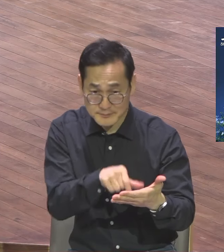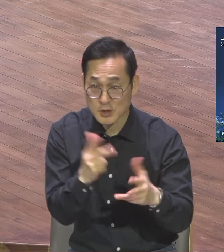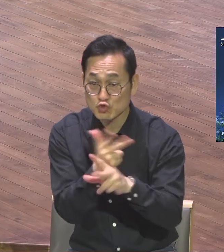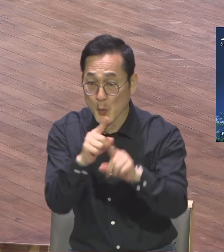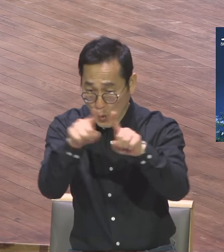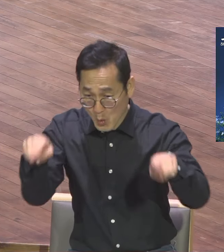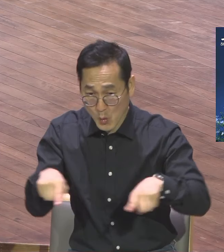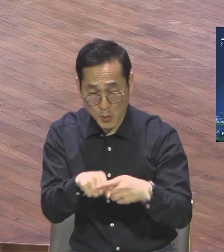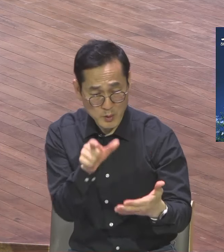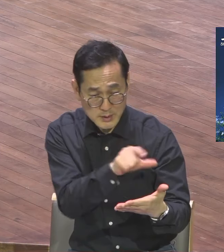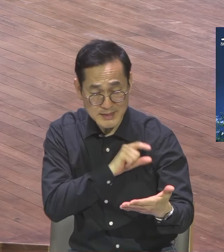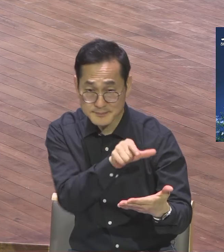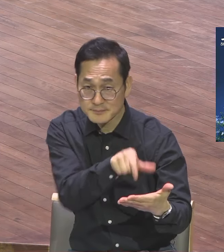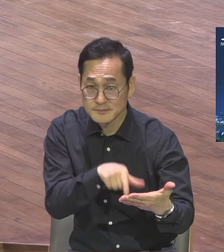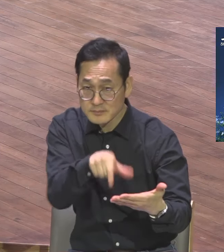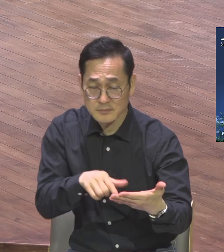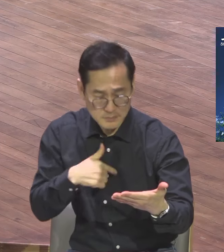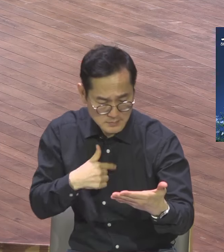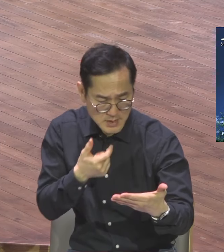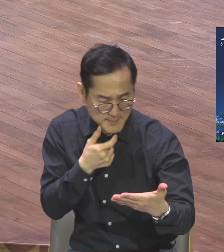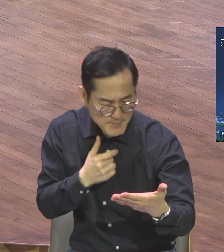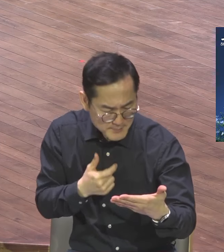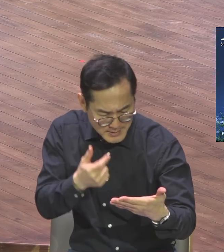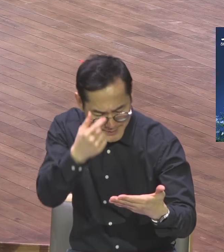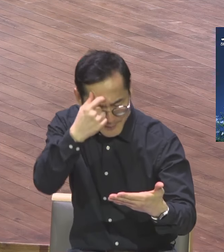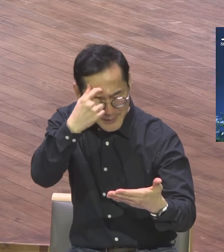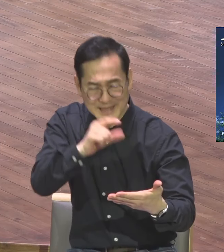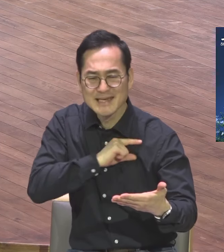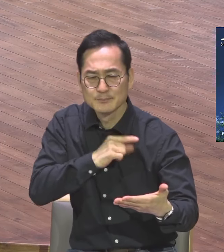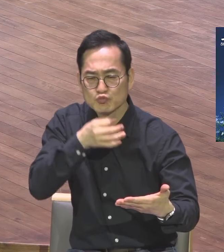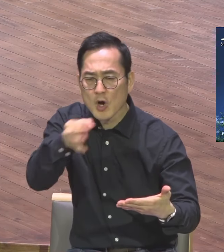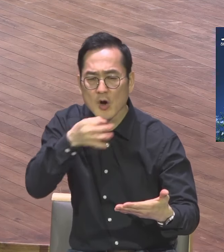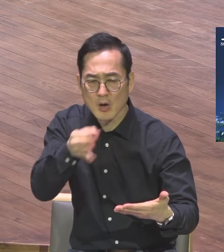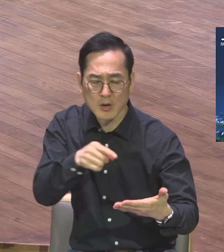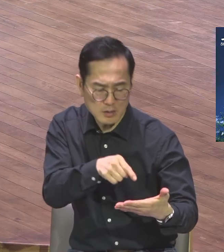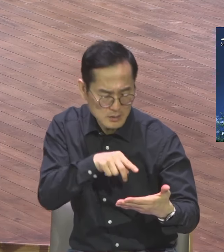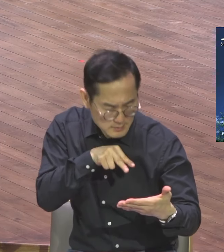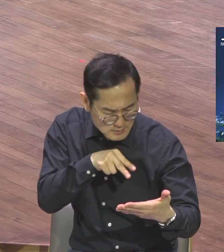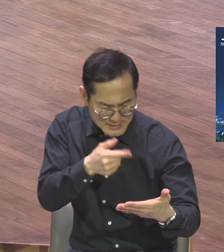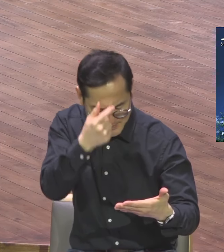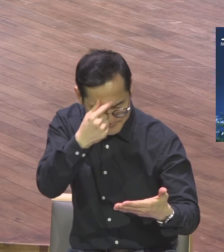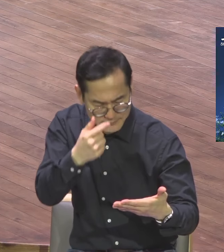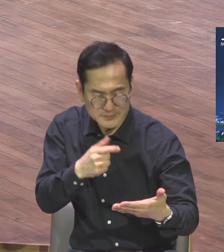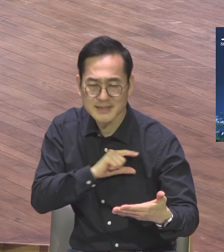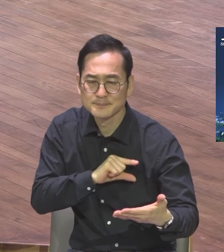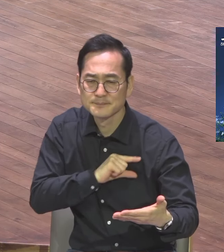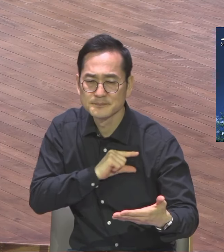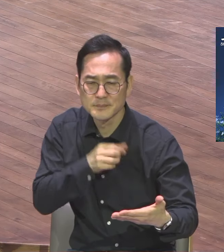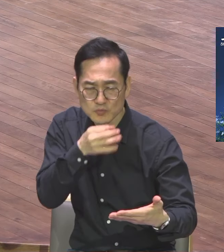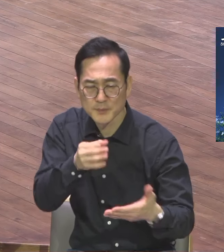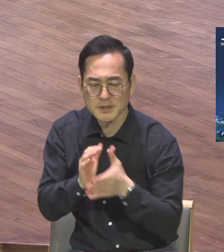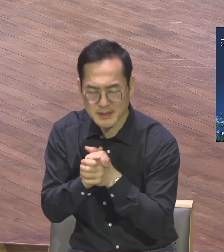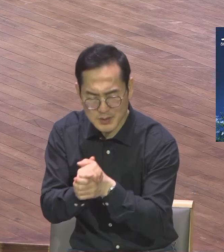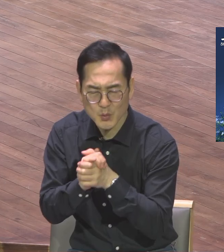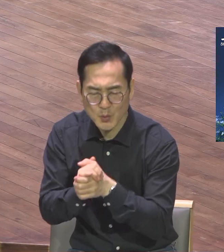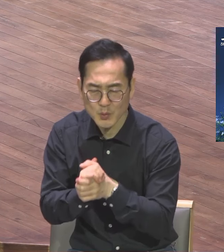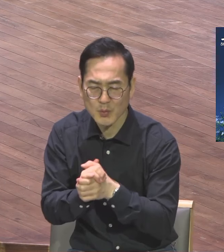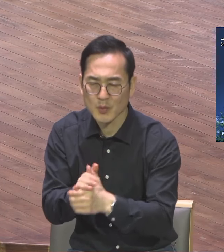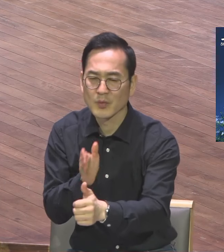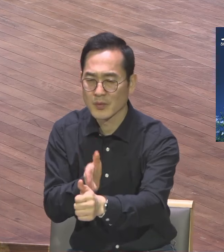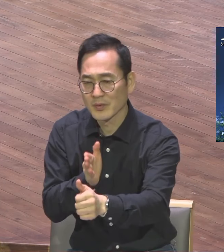파송하고 성교하는 성교사님 이름을 불러가며 기도해야 돼. 이름 불러가면서 기도해야 된다고. 그래서